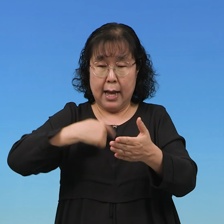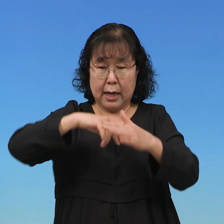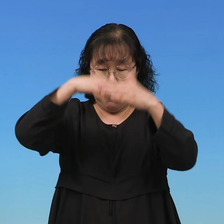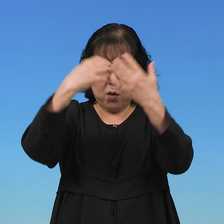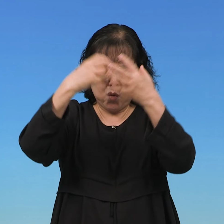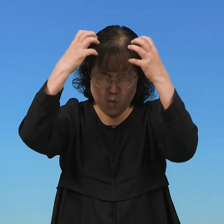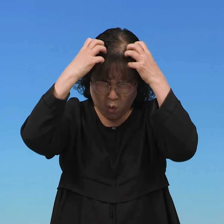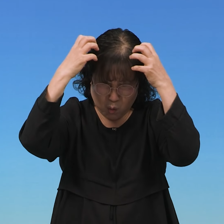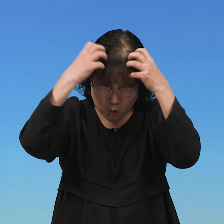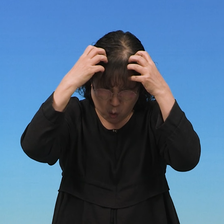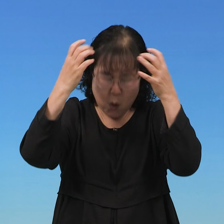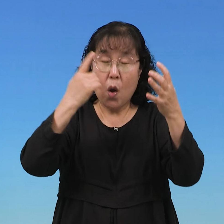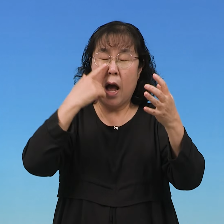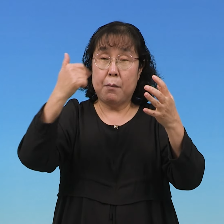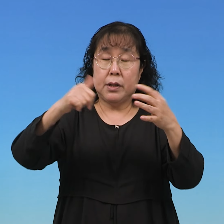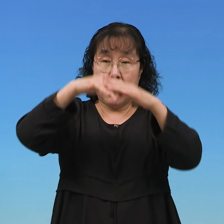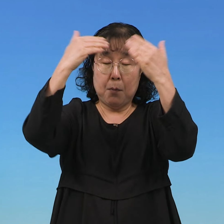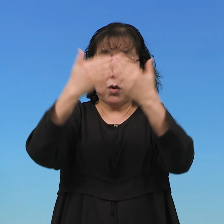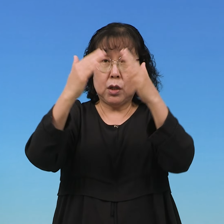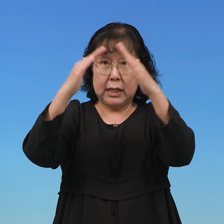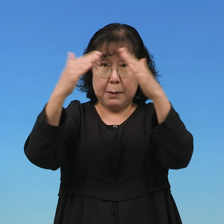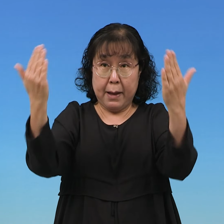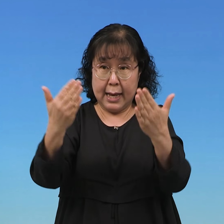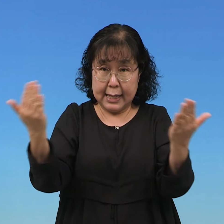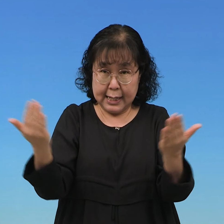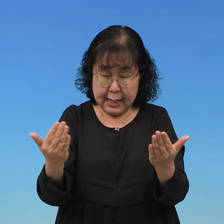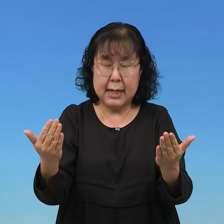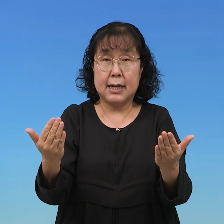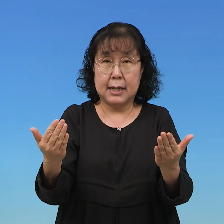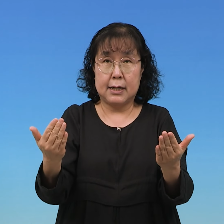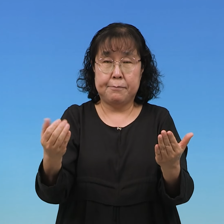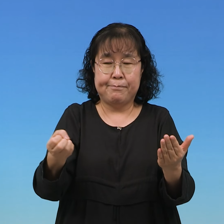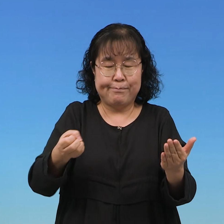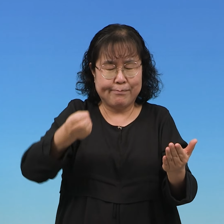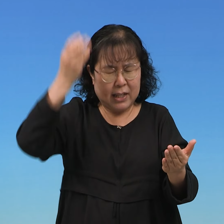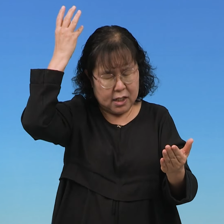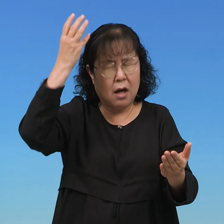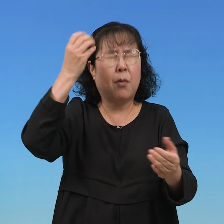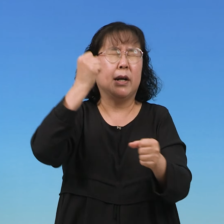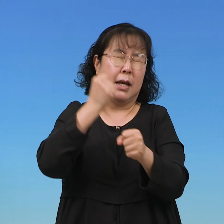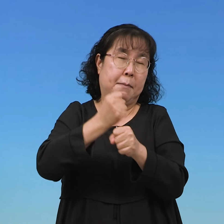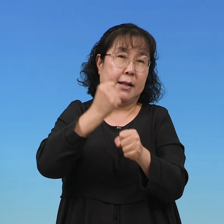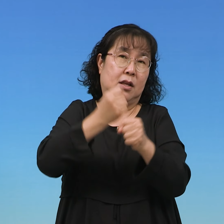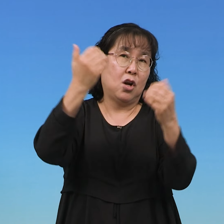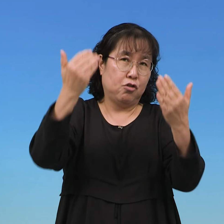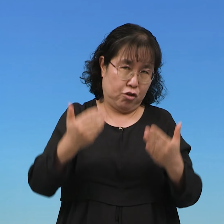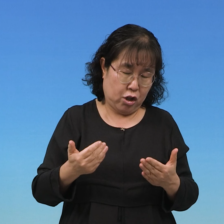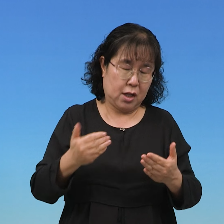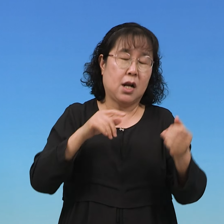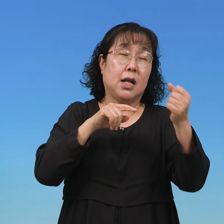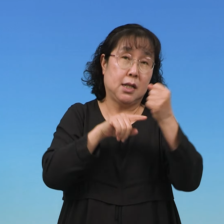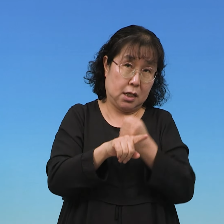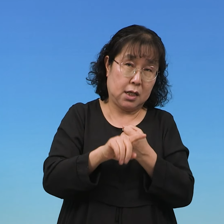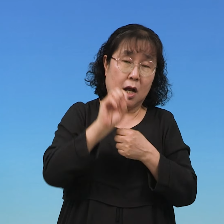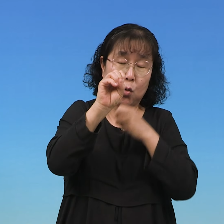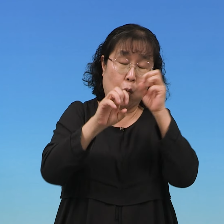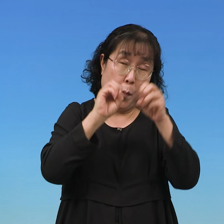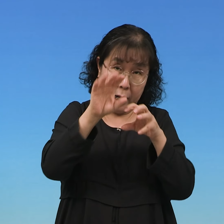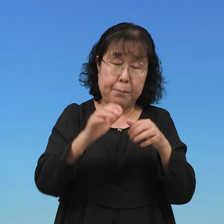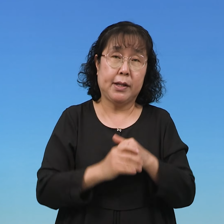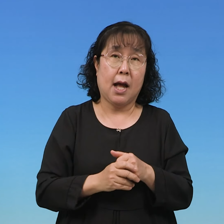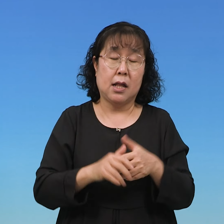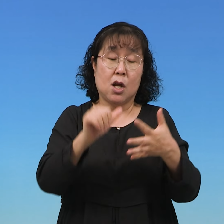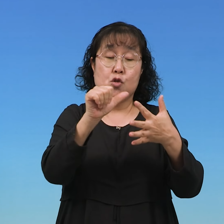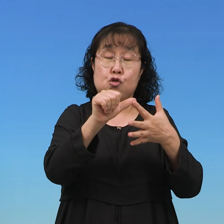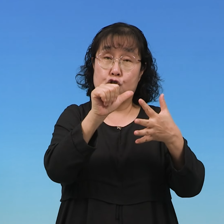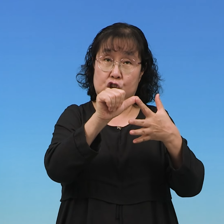내 모든 고난과 내 아버지의 온 집 일을 어떻게 하셨다고요? 잊어버리게 해주셨다. 이렇게